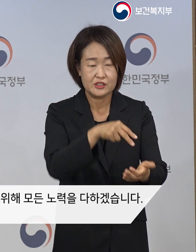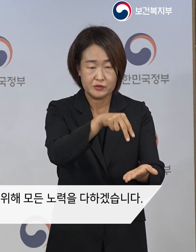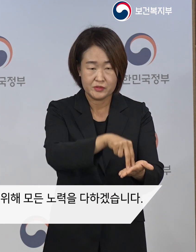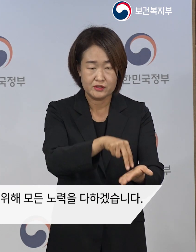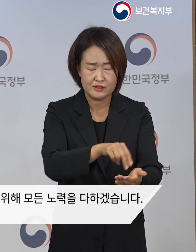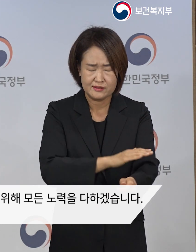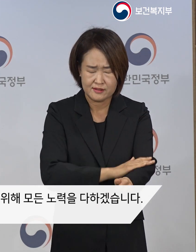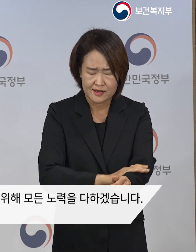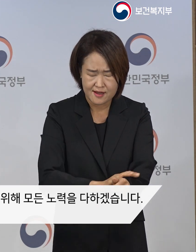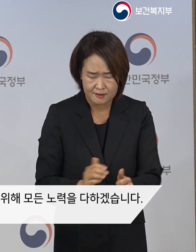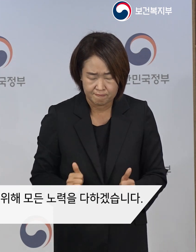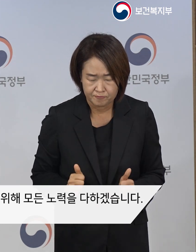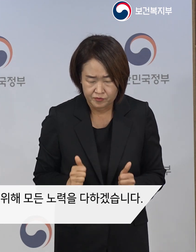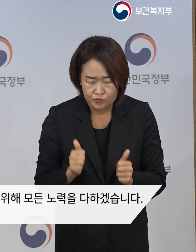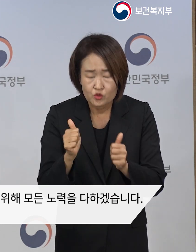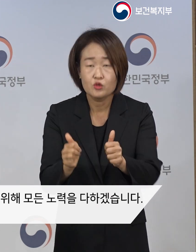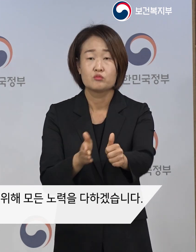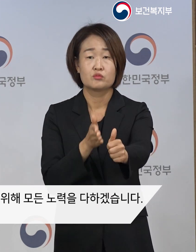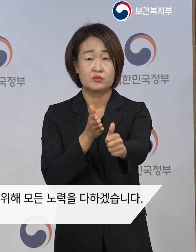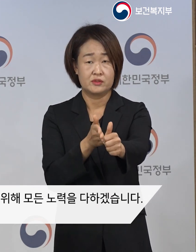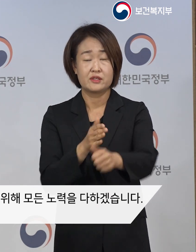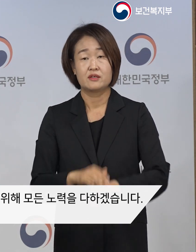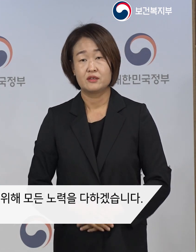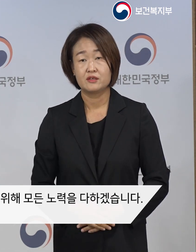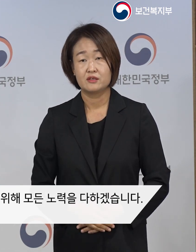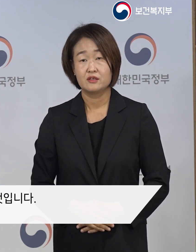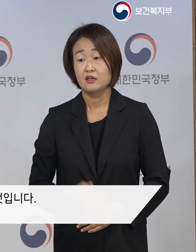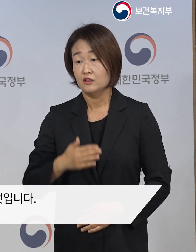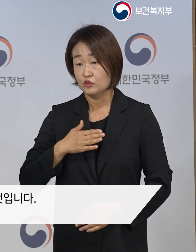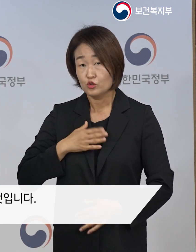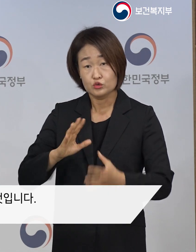안전을 보호하기 위해 모든 노력을 다하겠습니다.